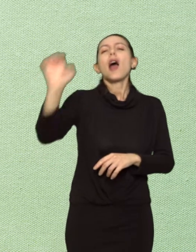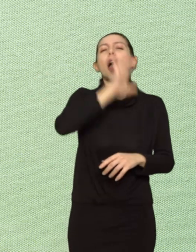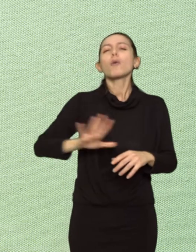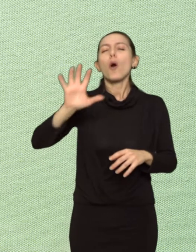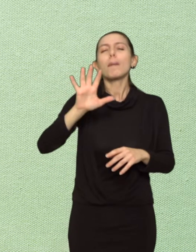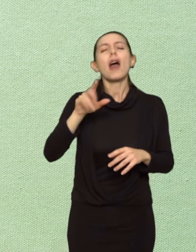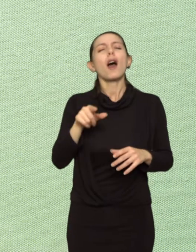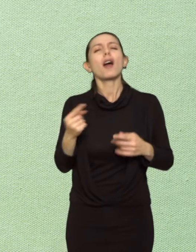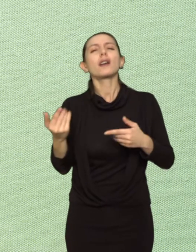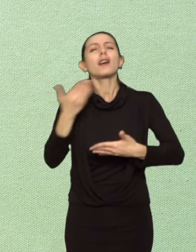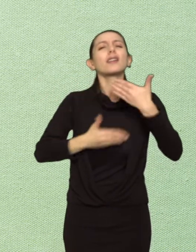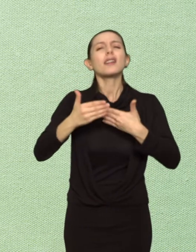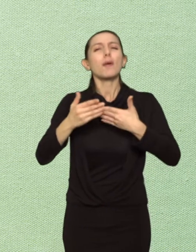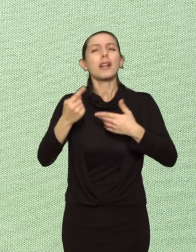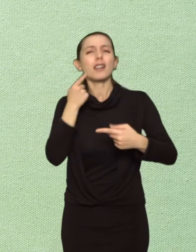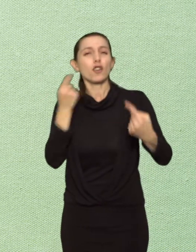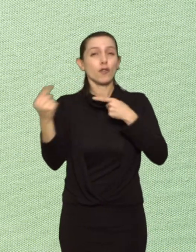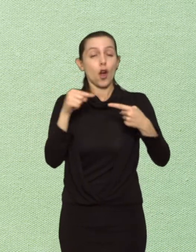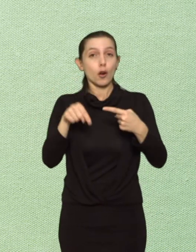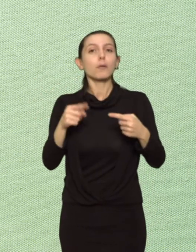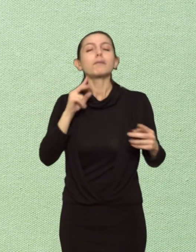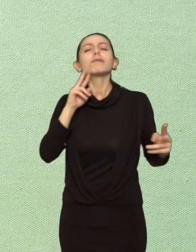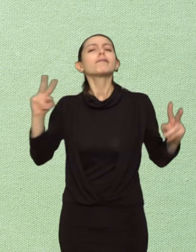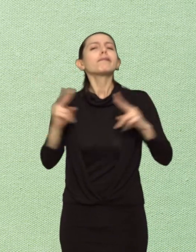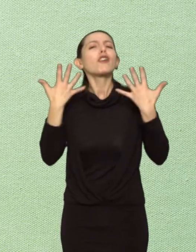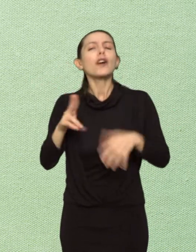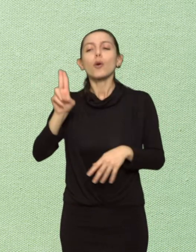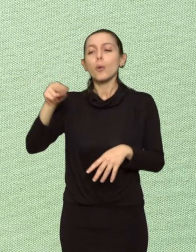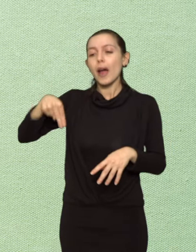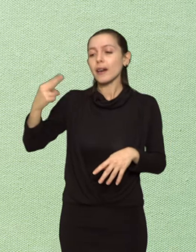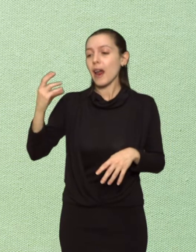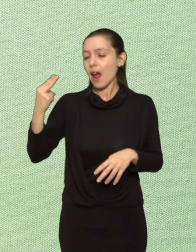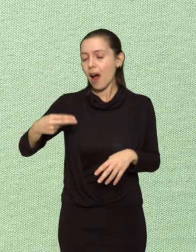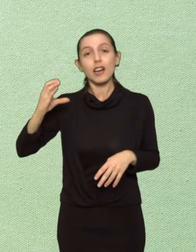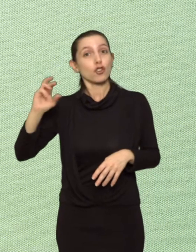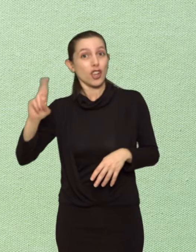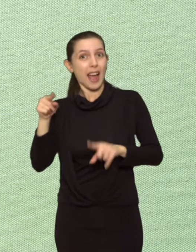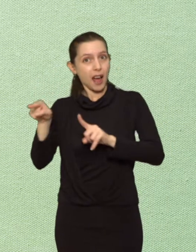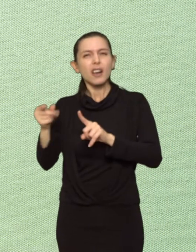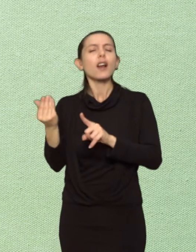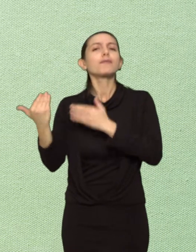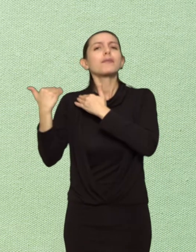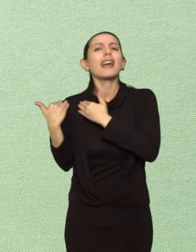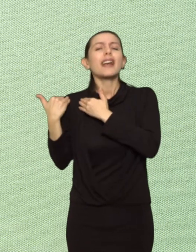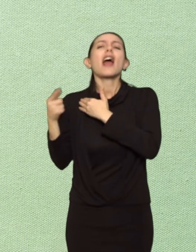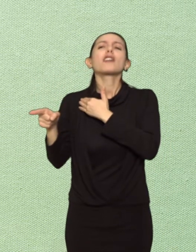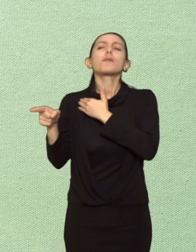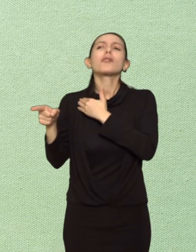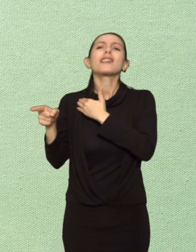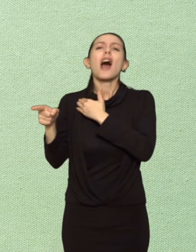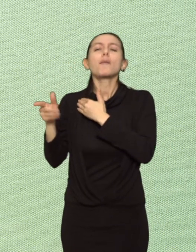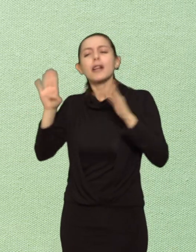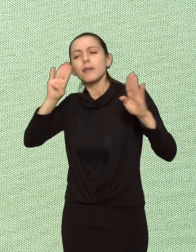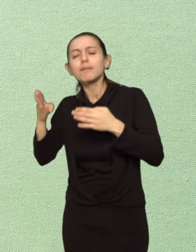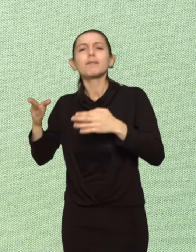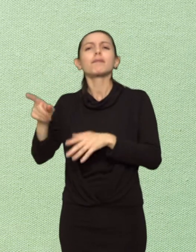quale organizzò un incontro con l'UNHCR, che è la responsabile delle Nazioni Unite per i rifugiati, e con